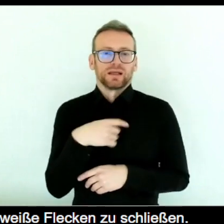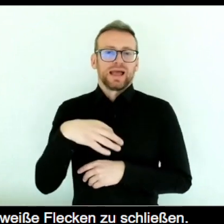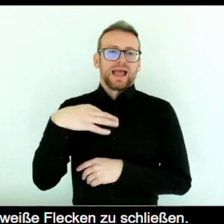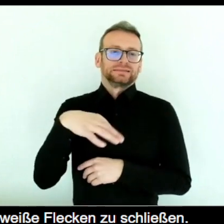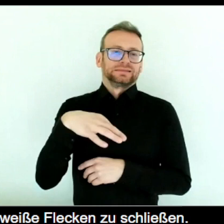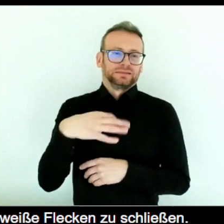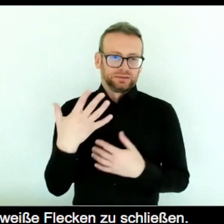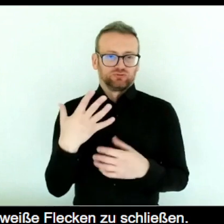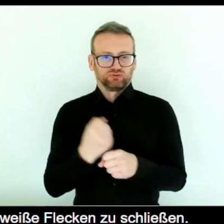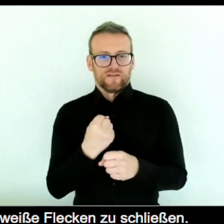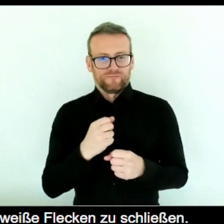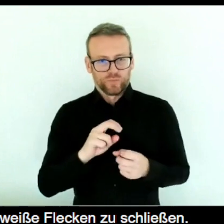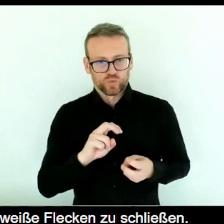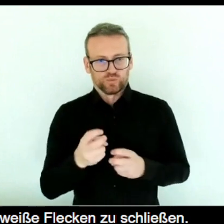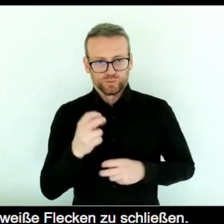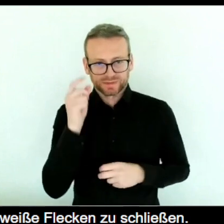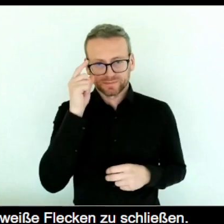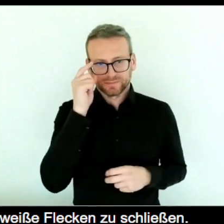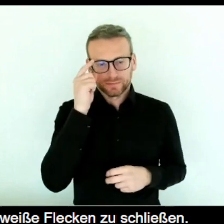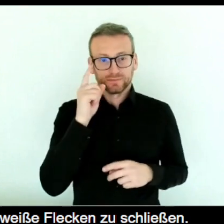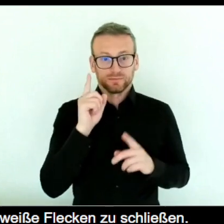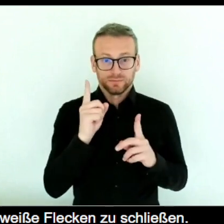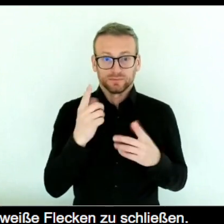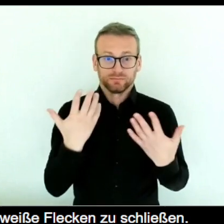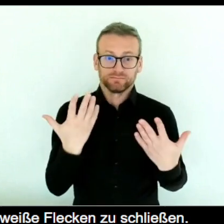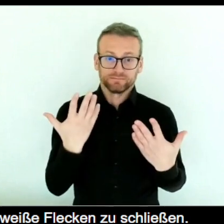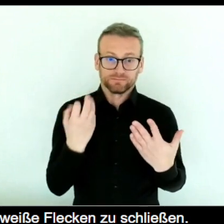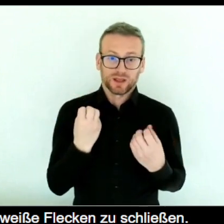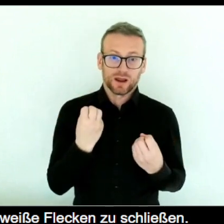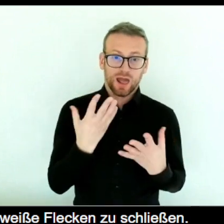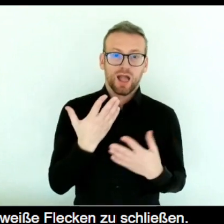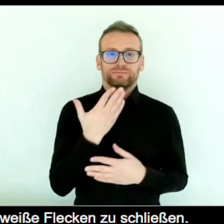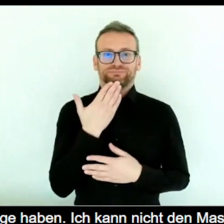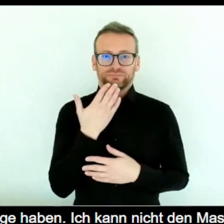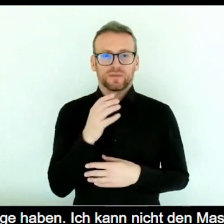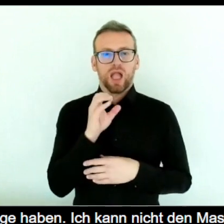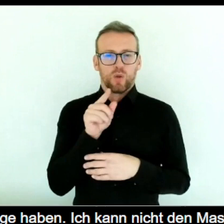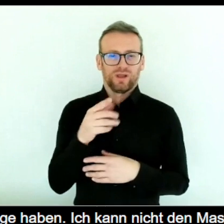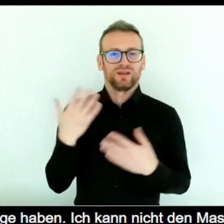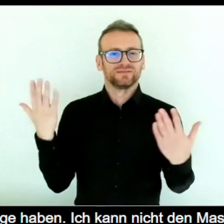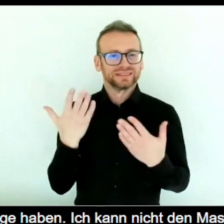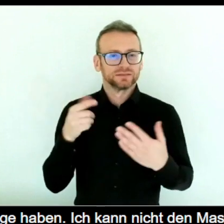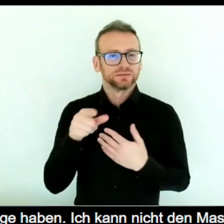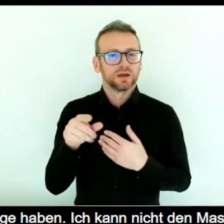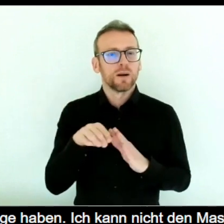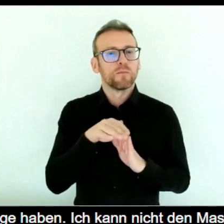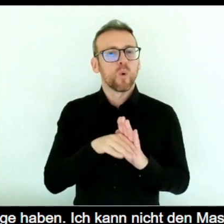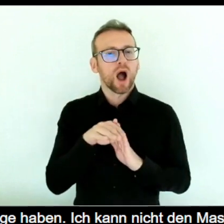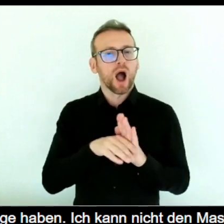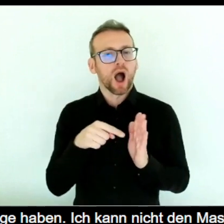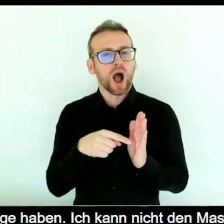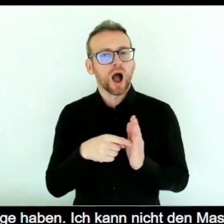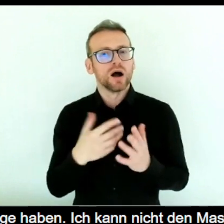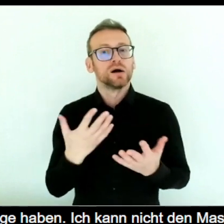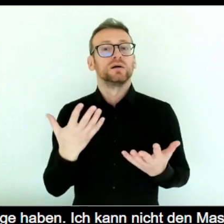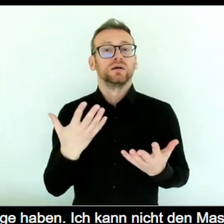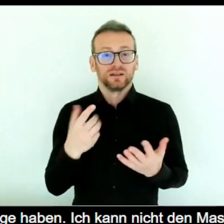dann muss ja auch alle anderen Mobilfunkanbieter, die das wollen, auf seine Antenne drauflassen. Wir lassen jeden auf den Masten drauf mit